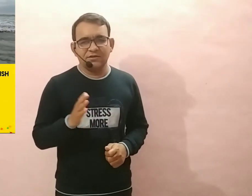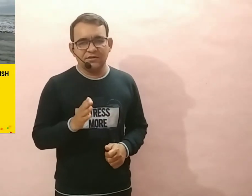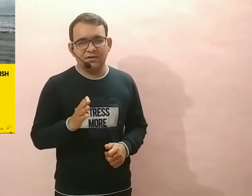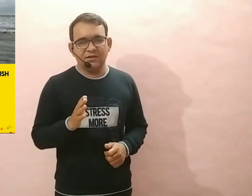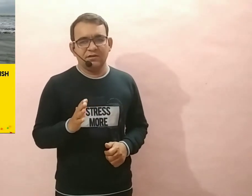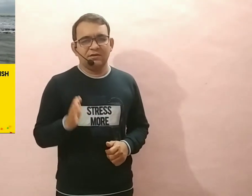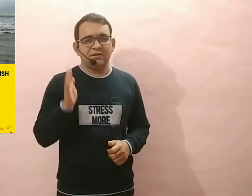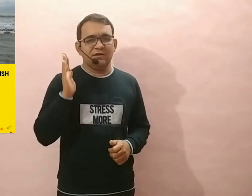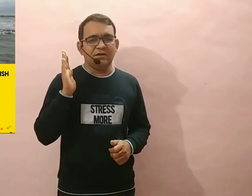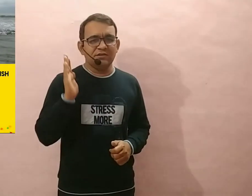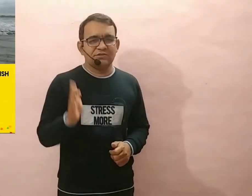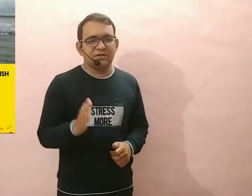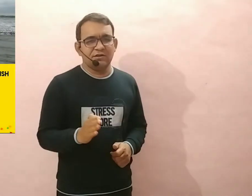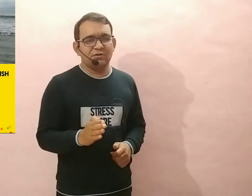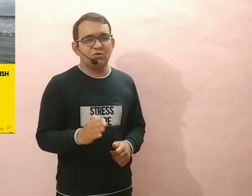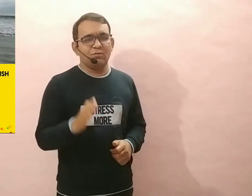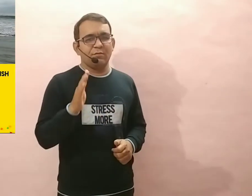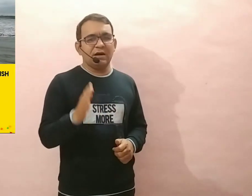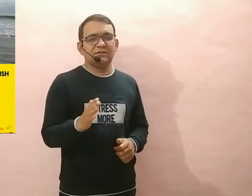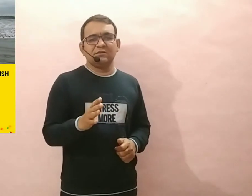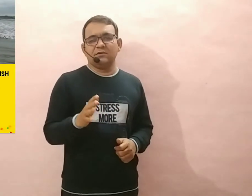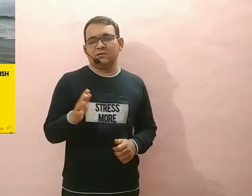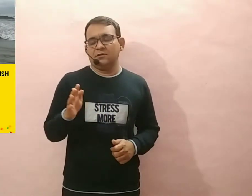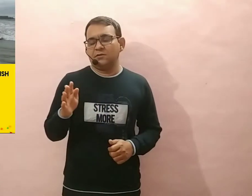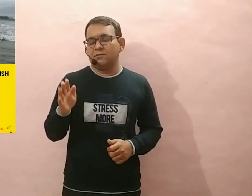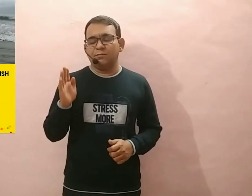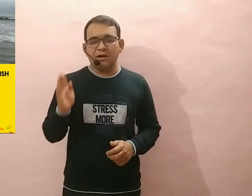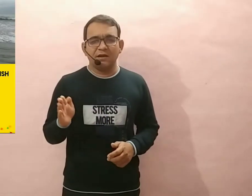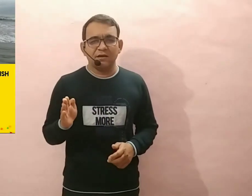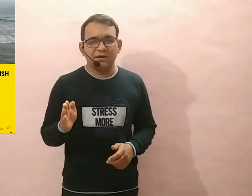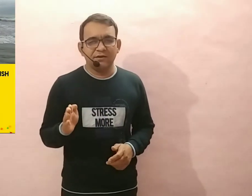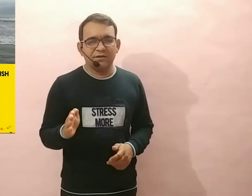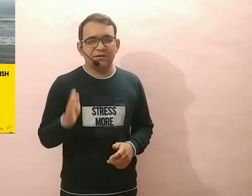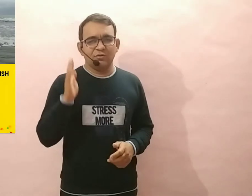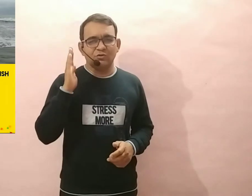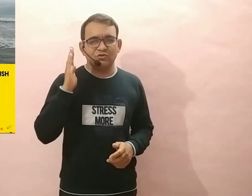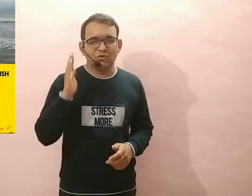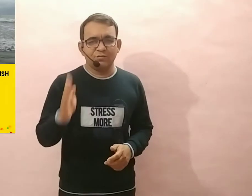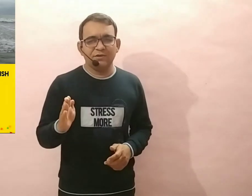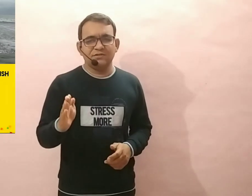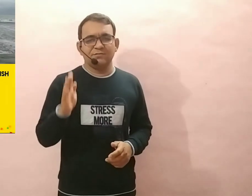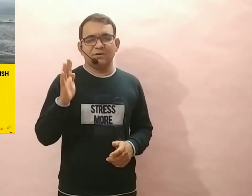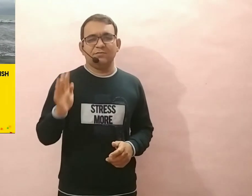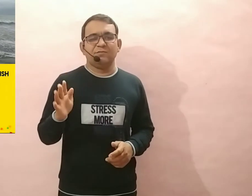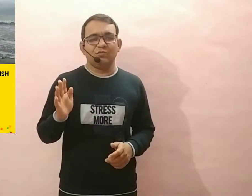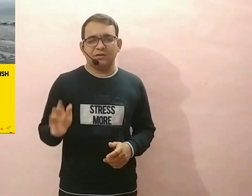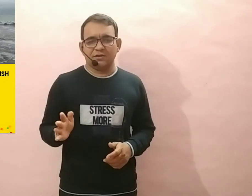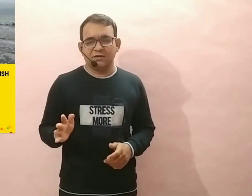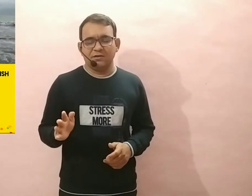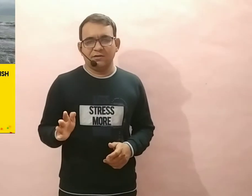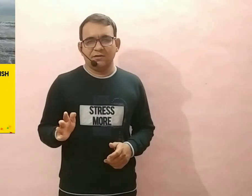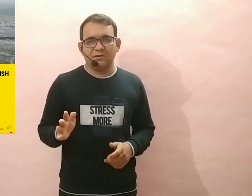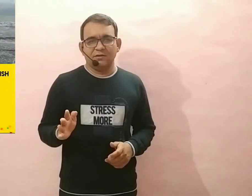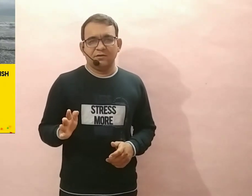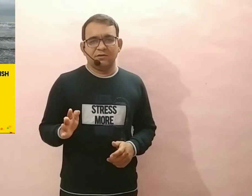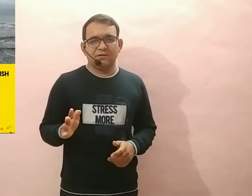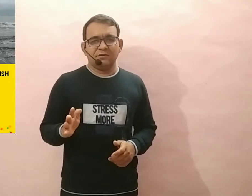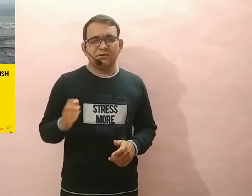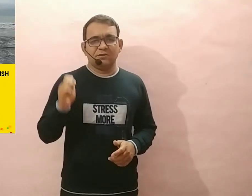ने इस चैनल को मात्र 12 घंटे और 24 मिनट में पूरी की